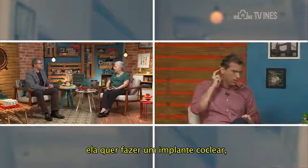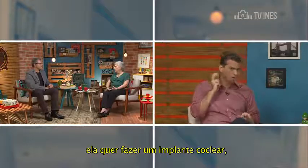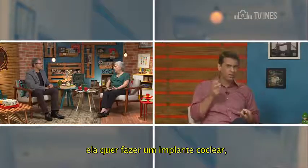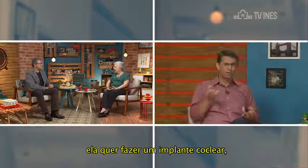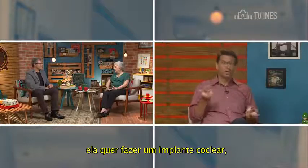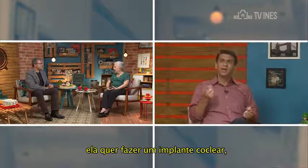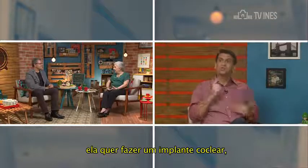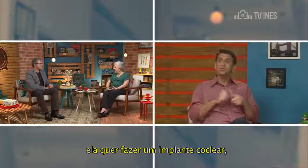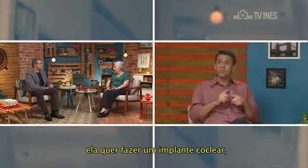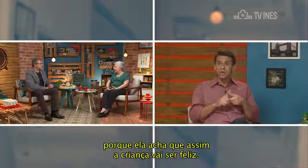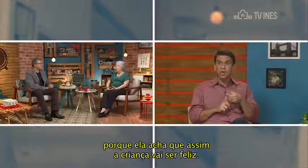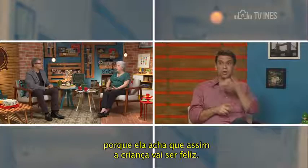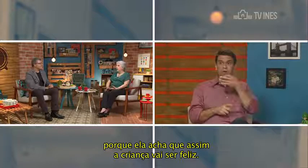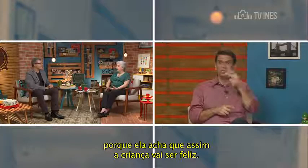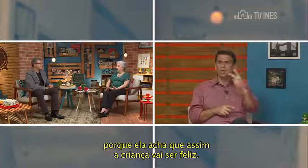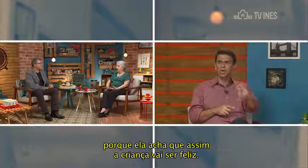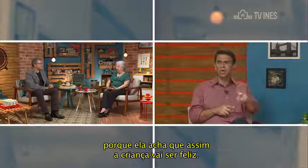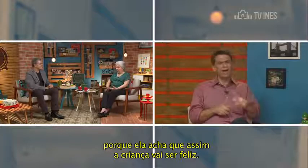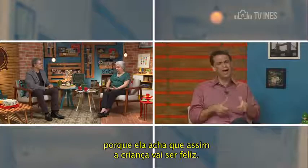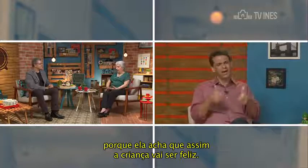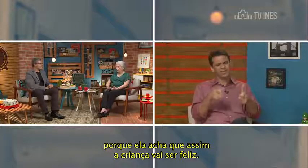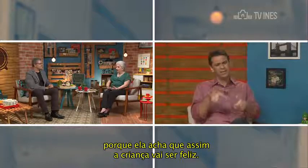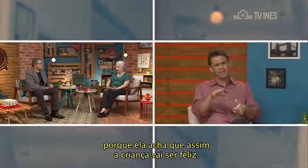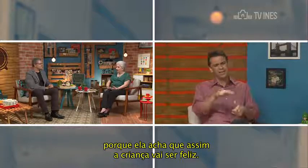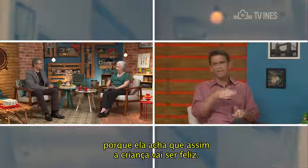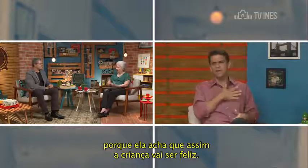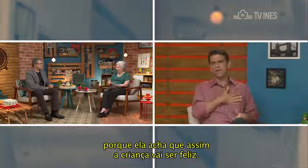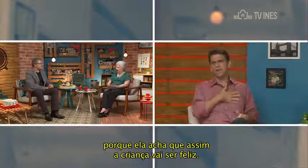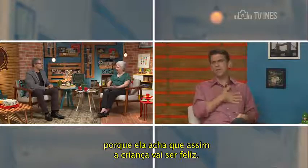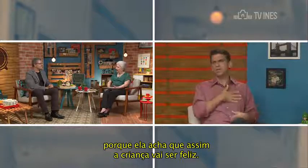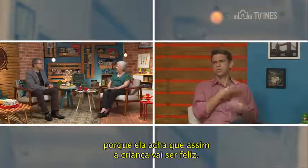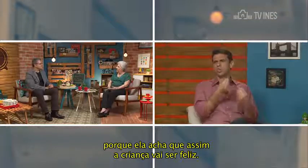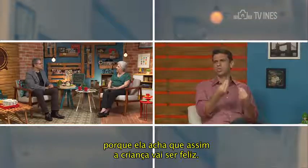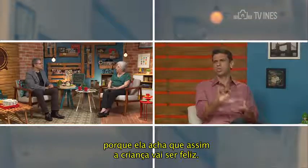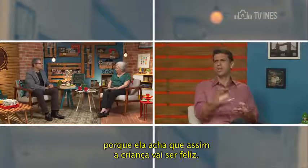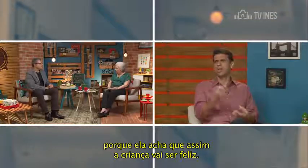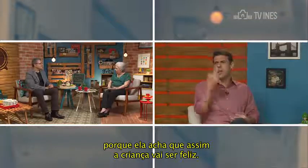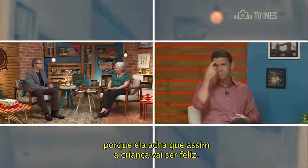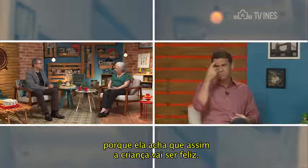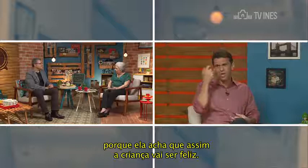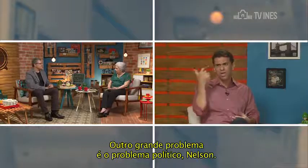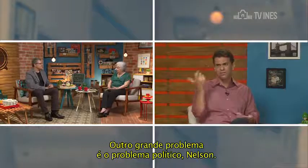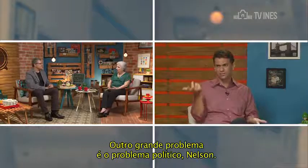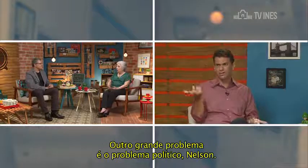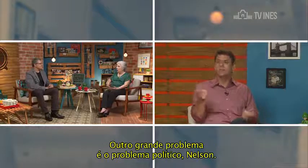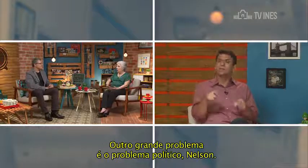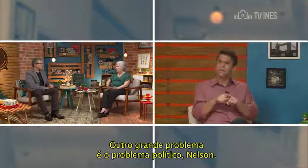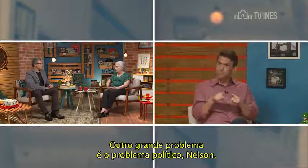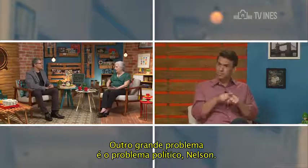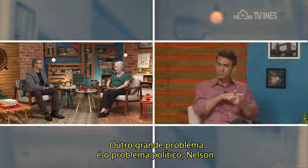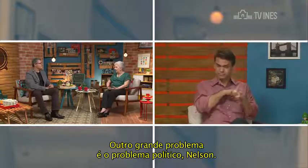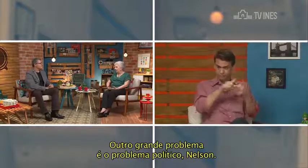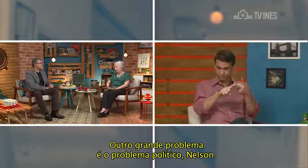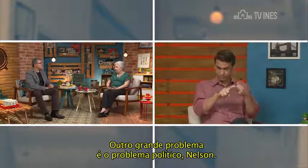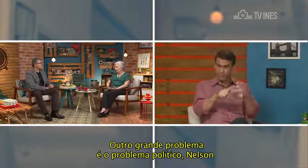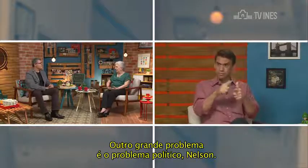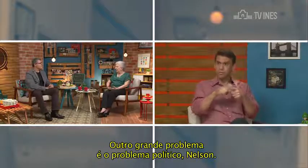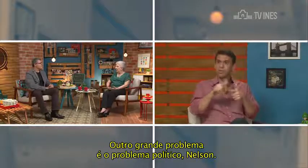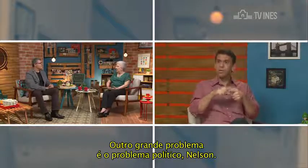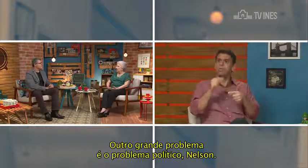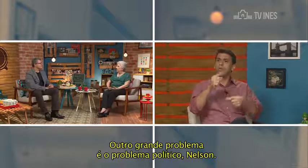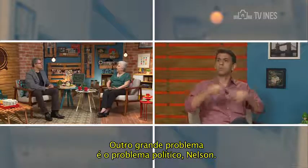fazer O implante Coclear Porque ela acha Que assim A criança Vai ser feliz Outro grande